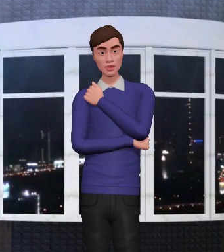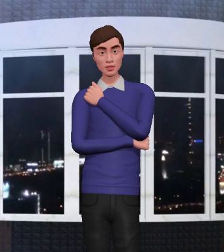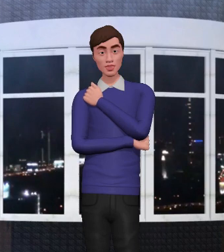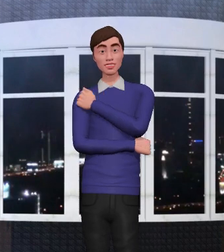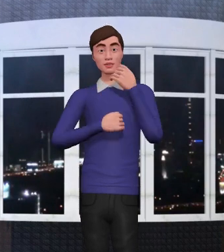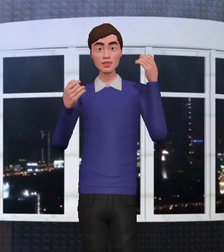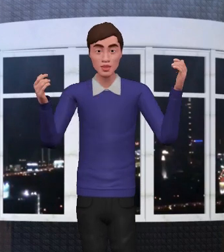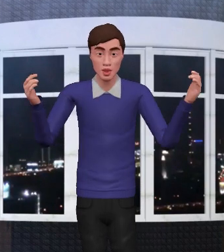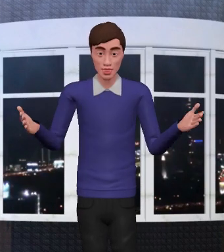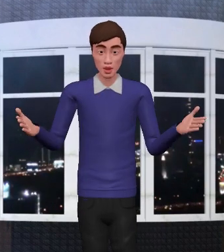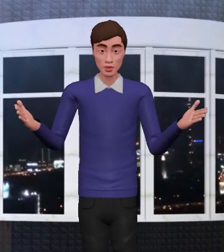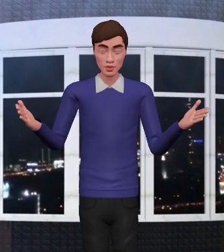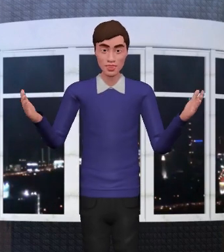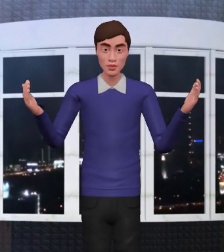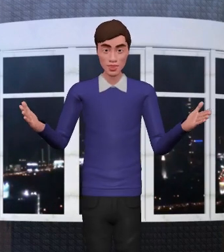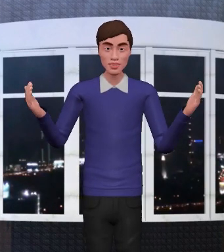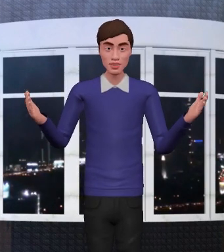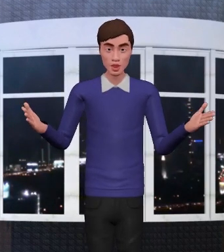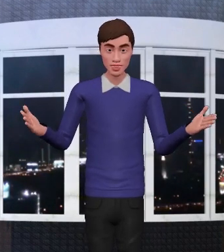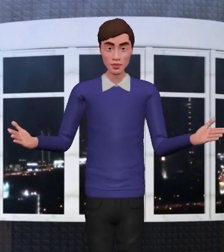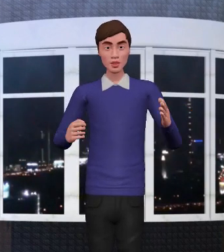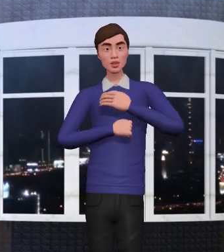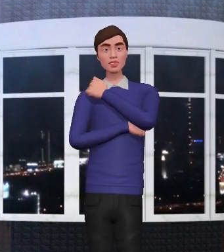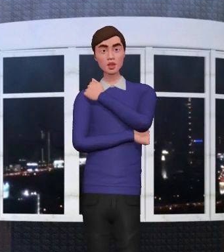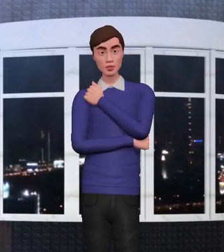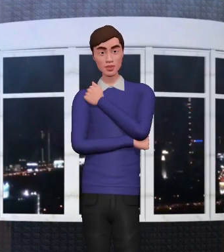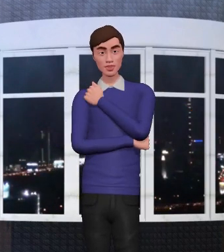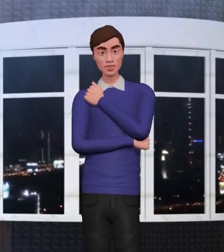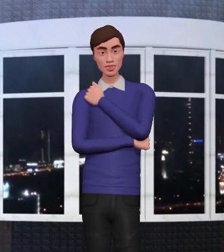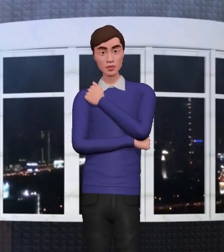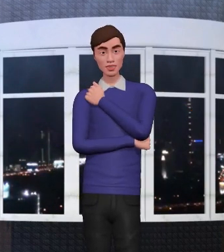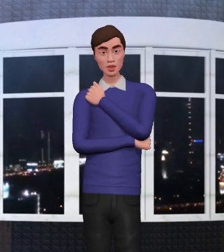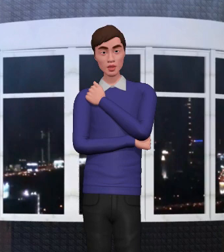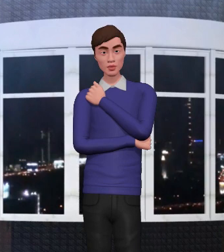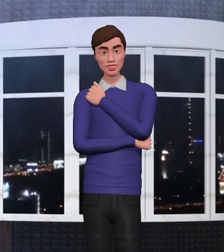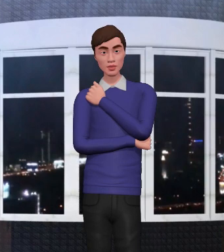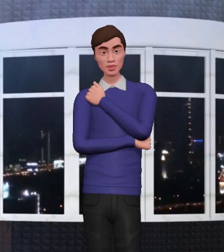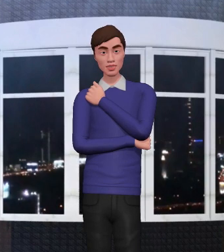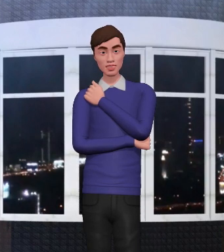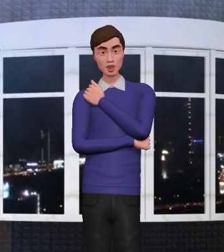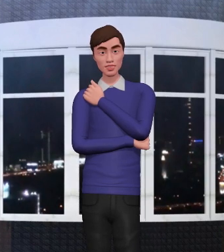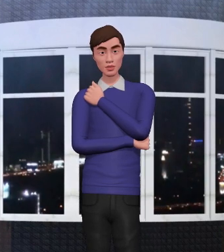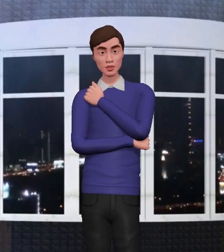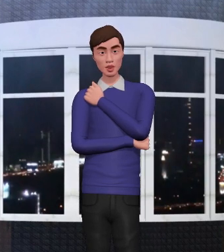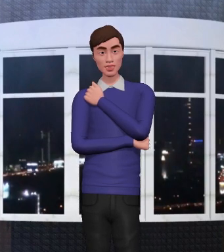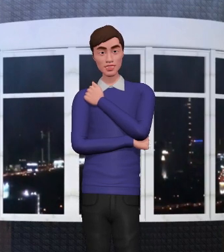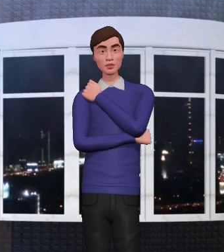цк кпсс международный фонд социально-экономических и политологических исследований получившие обиходное название